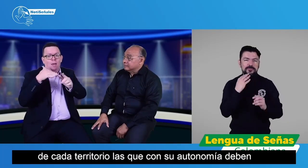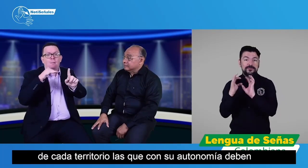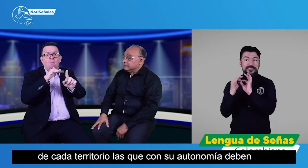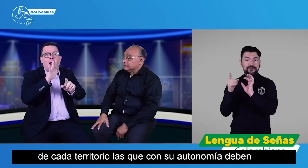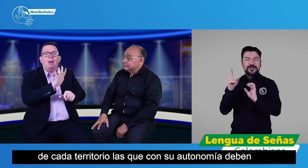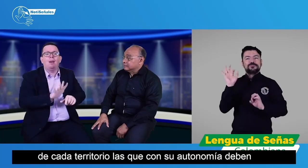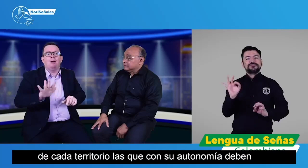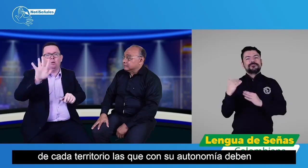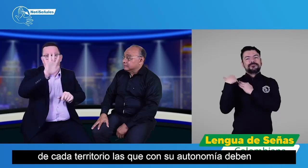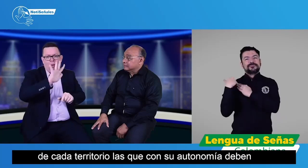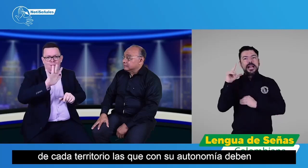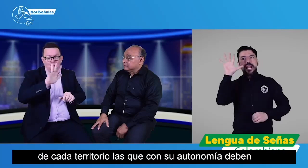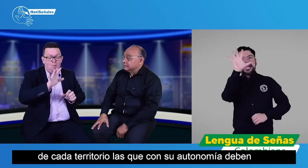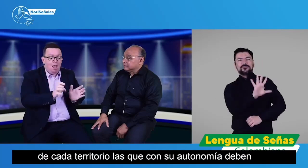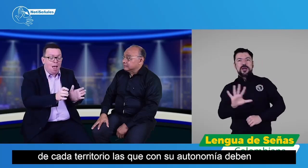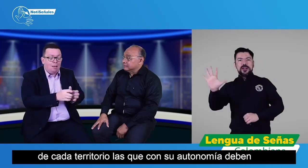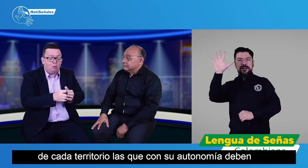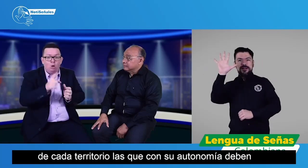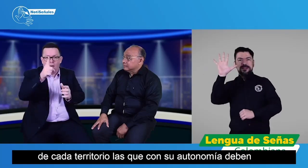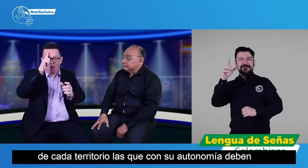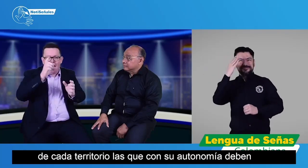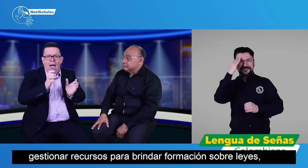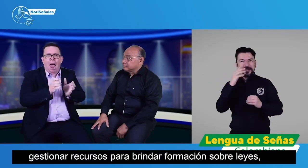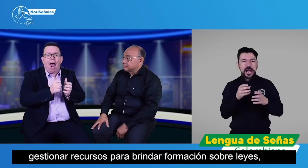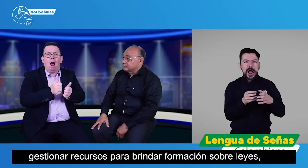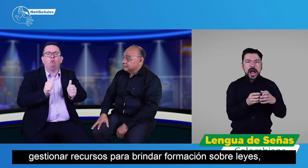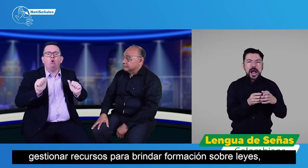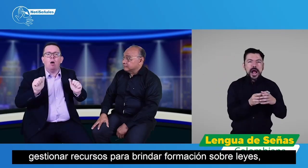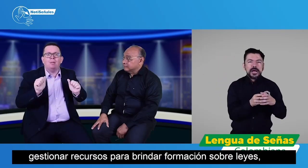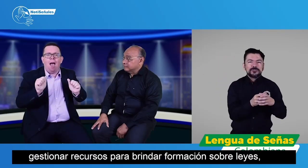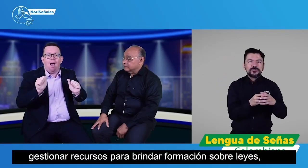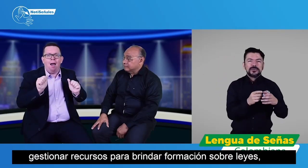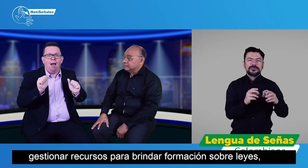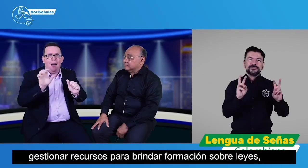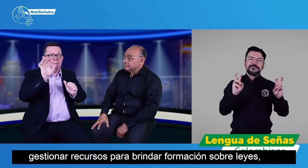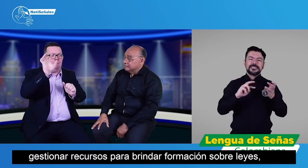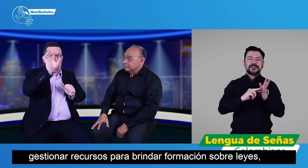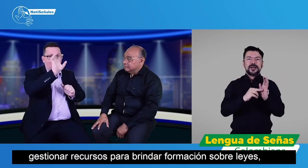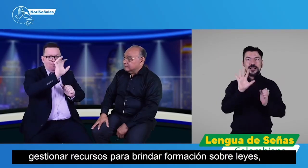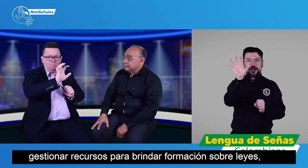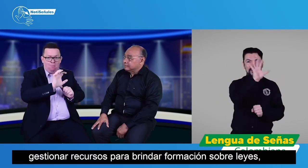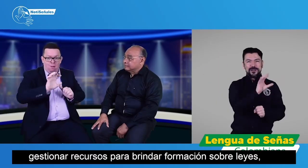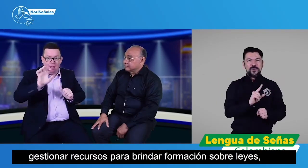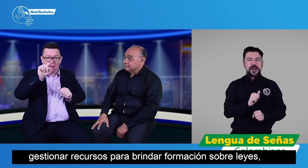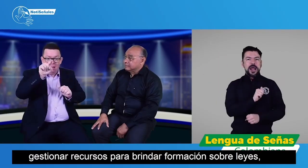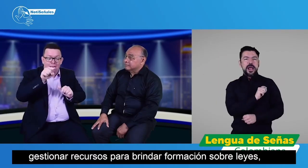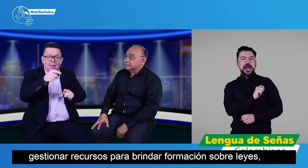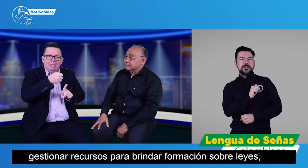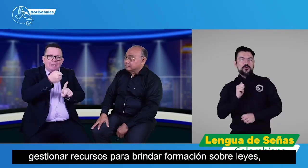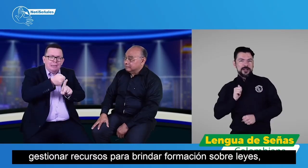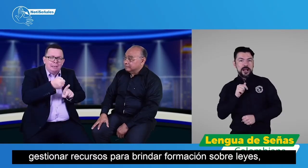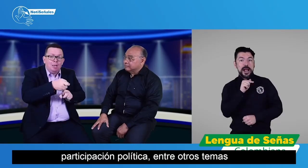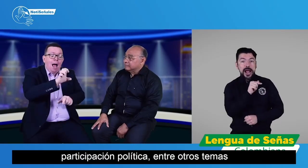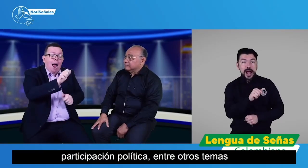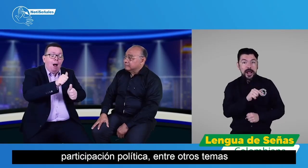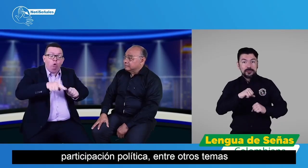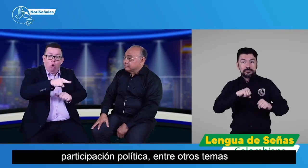cada territorio, las que con su autonomía deben gestionar recursos para brindar formación sobre leyes, participación